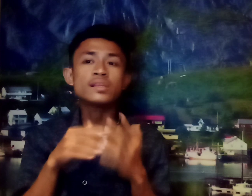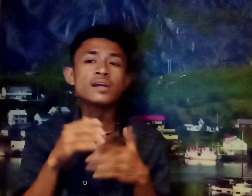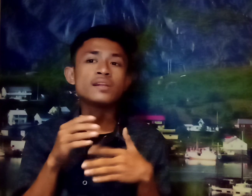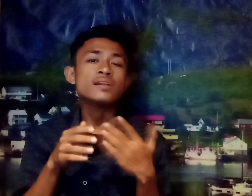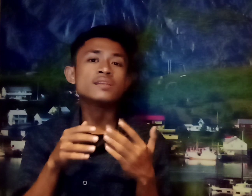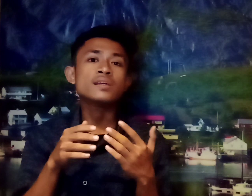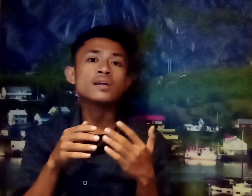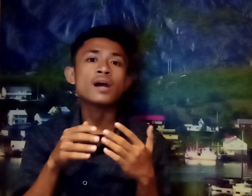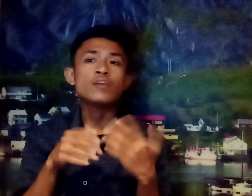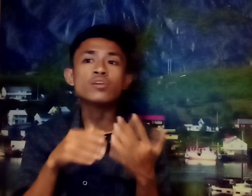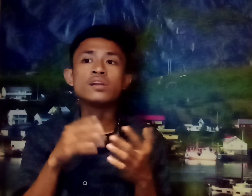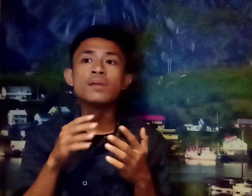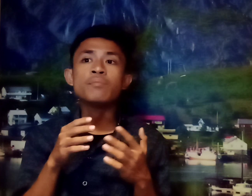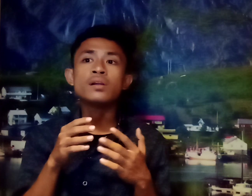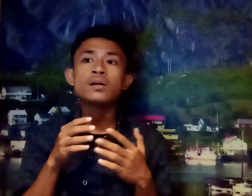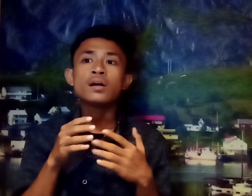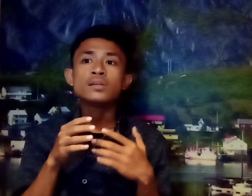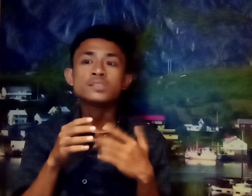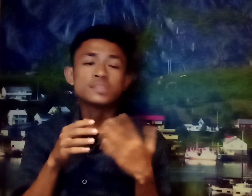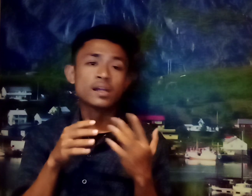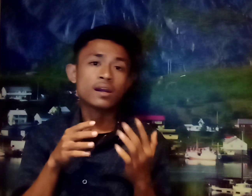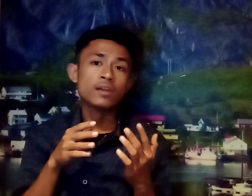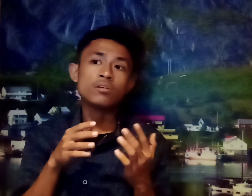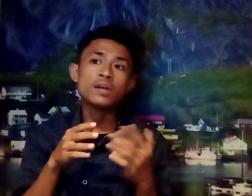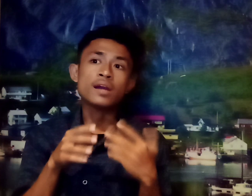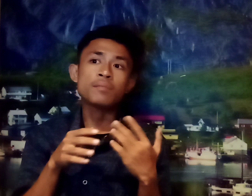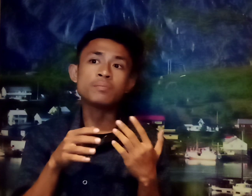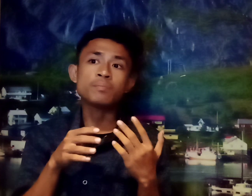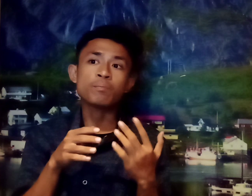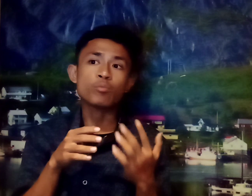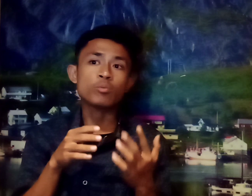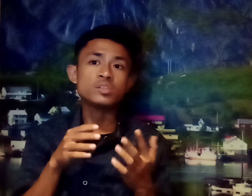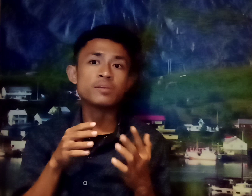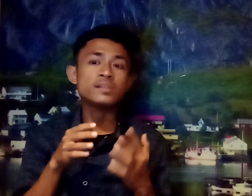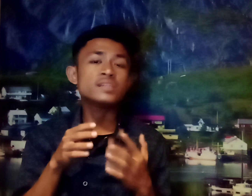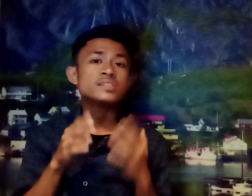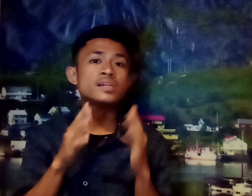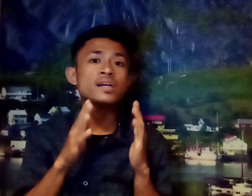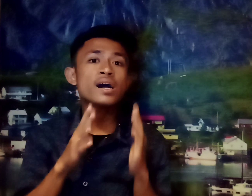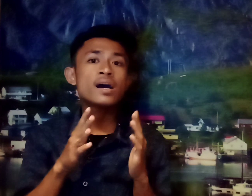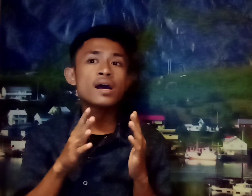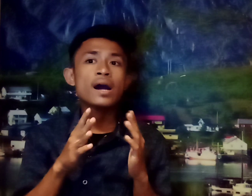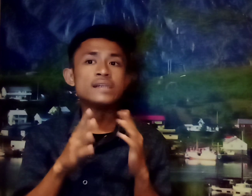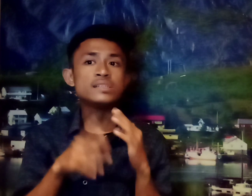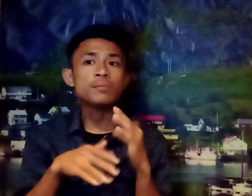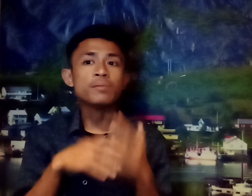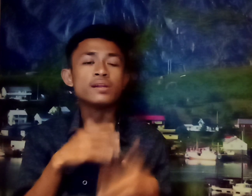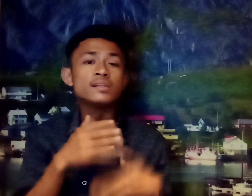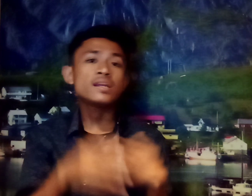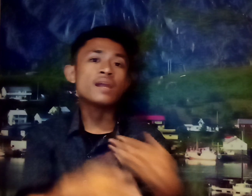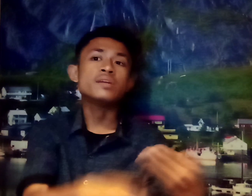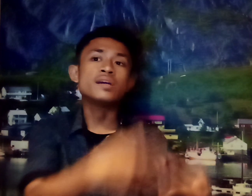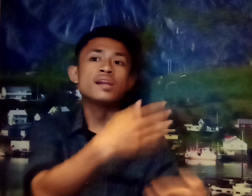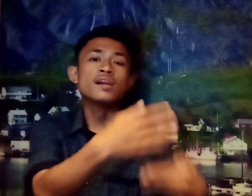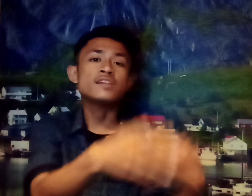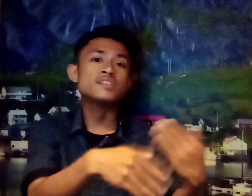yang diteliti atau yang diambil secara random dari populasi penelitian, sehingga hasil penelitian dapat digeneralisasikan